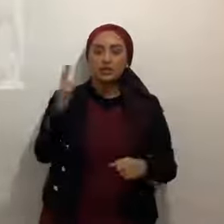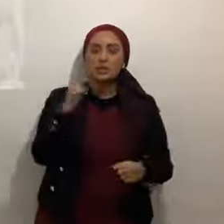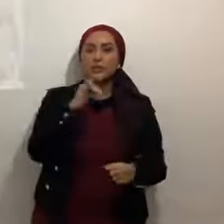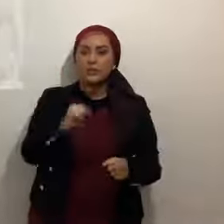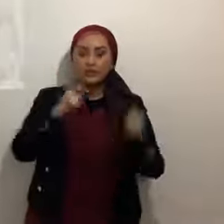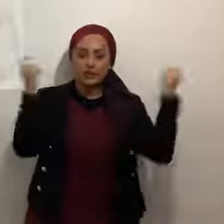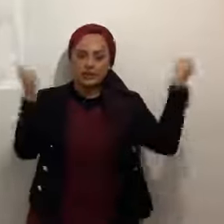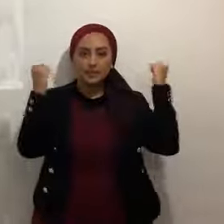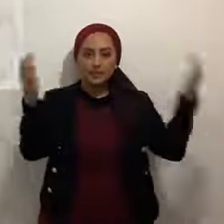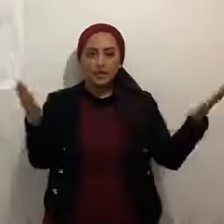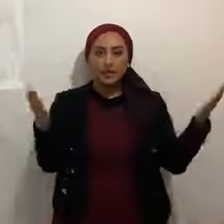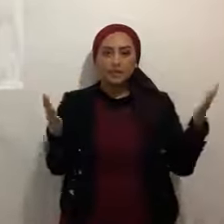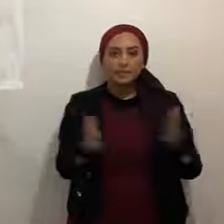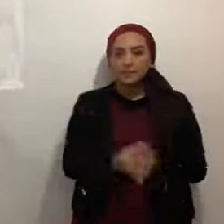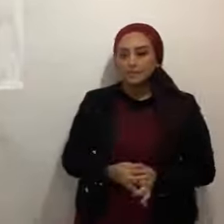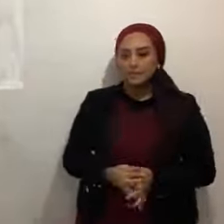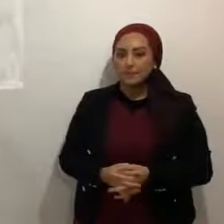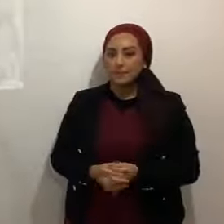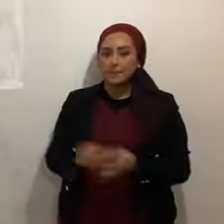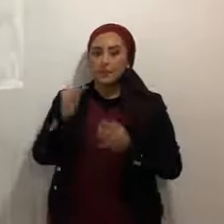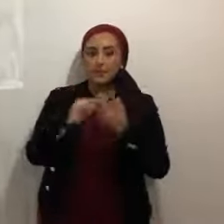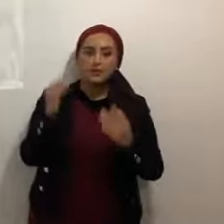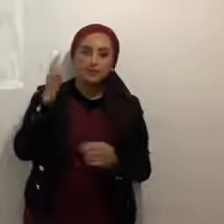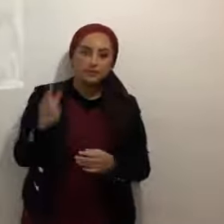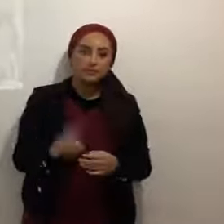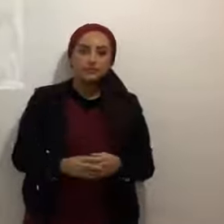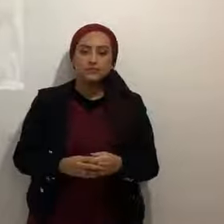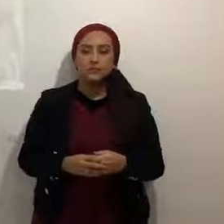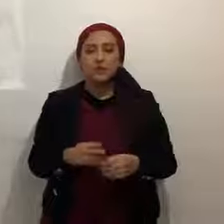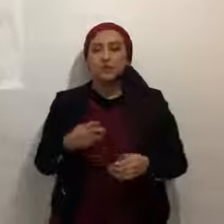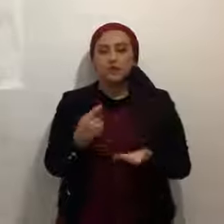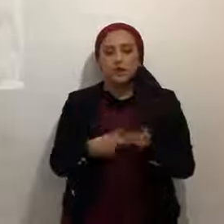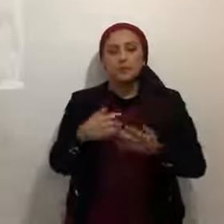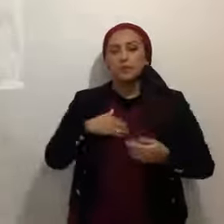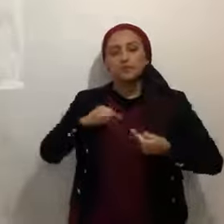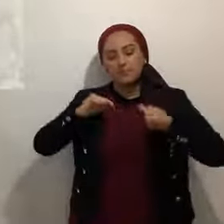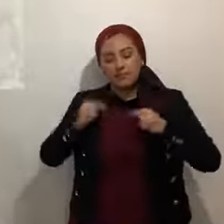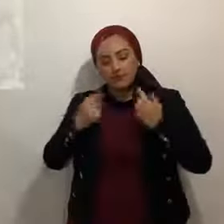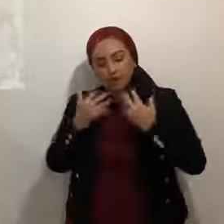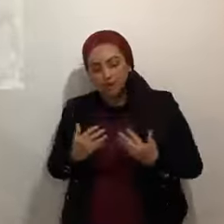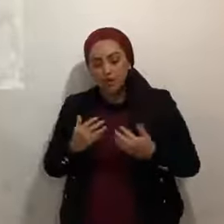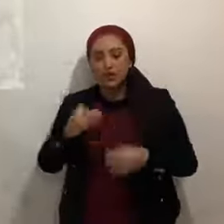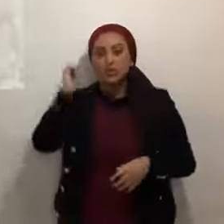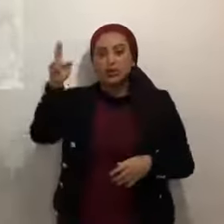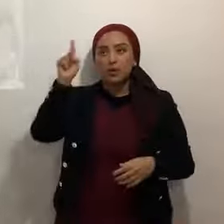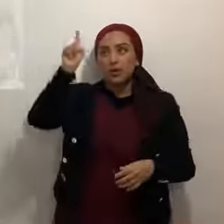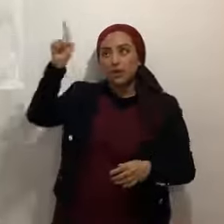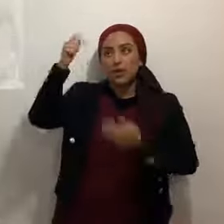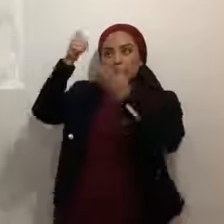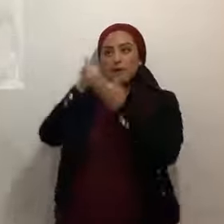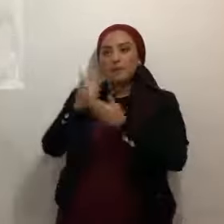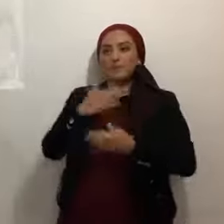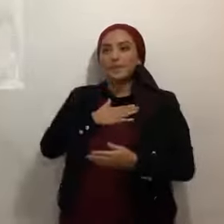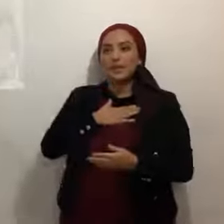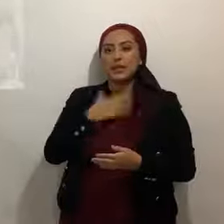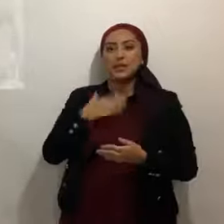enaltecido. Aleluya. 17. Aunque afligido yo y necesitado, Yahweh pensará en mí. Mi ayuda y mi